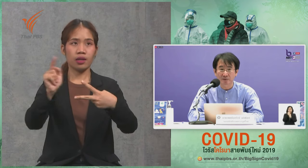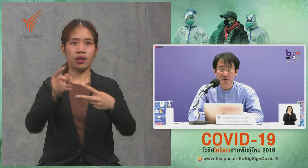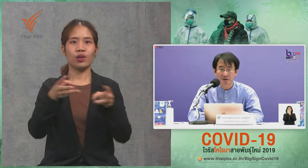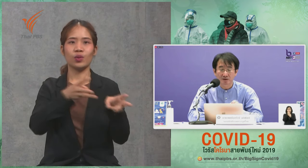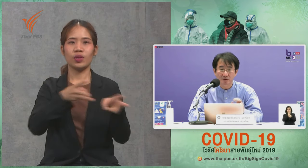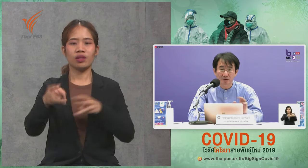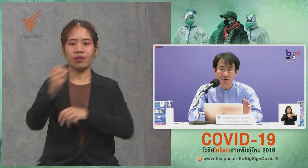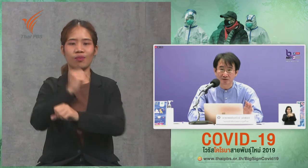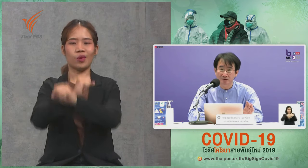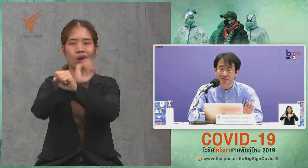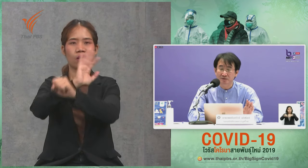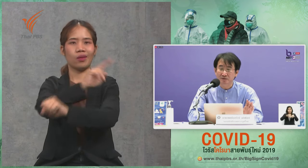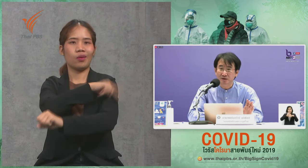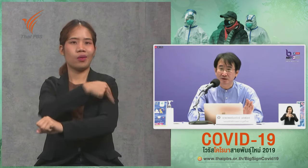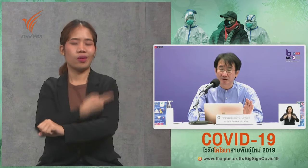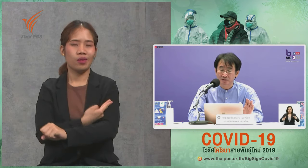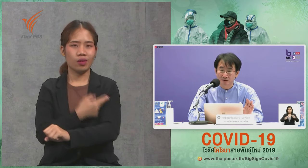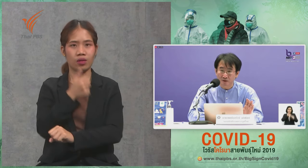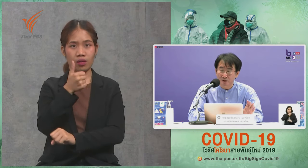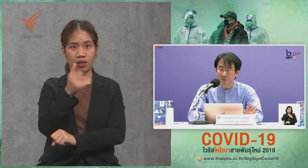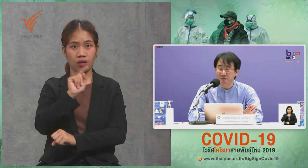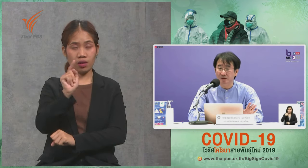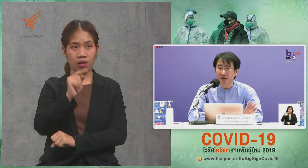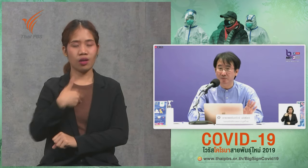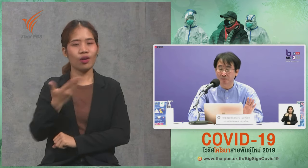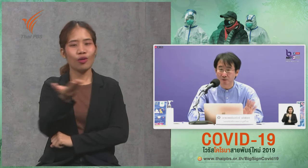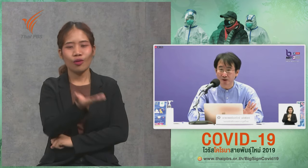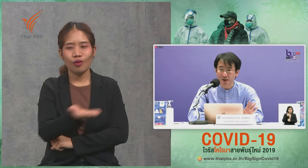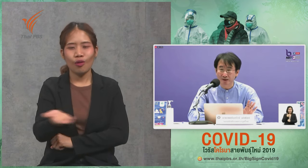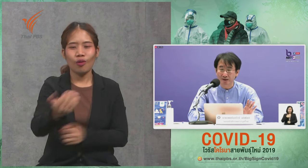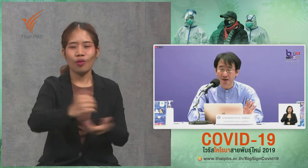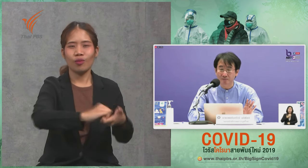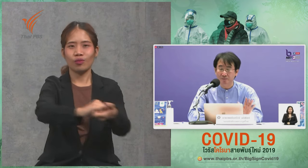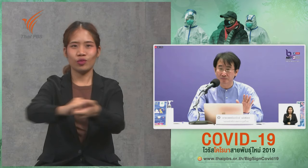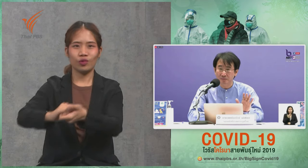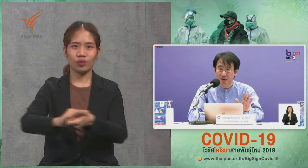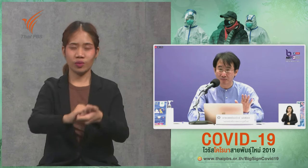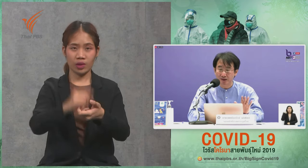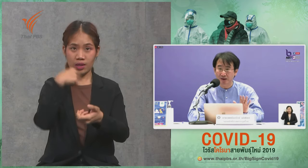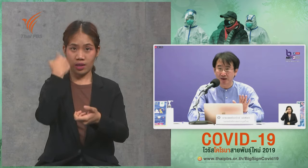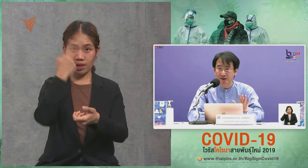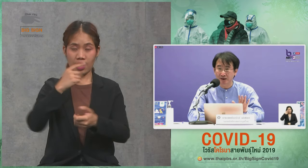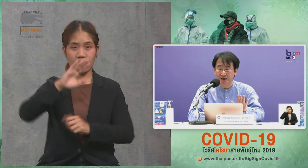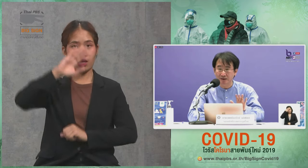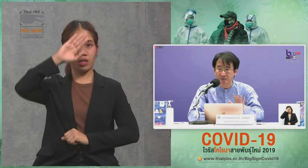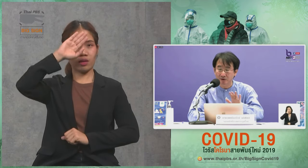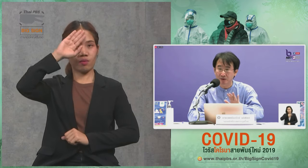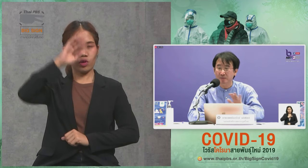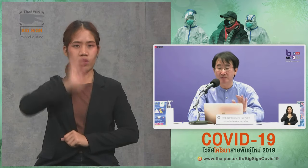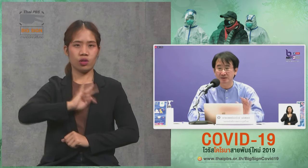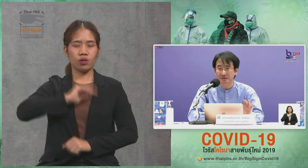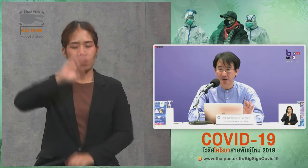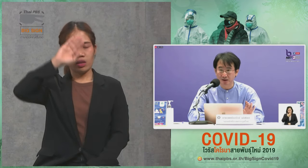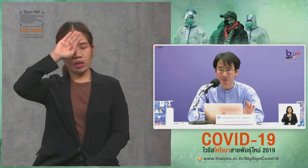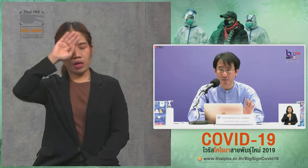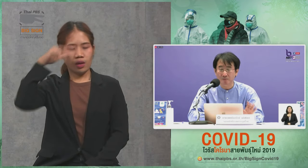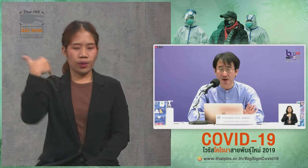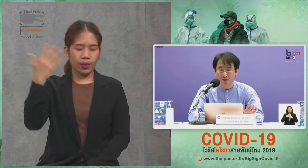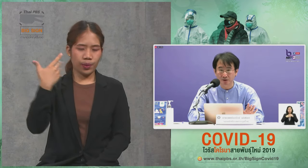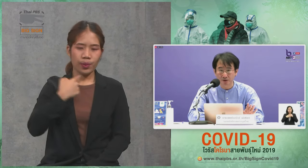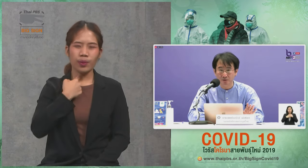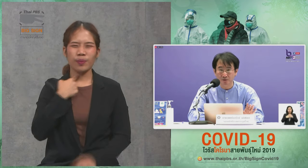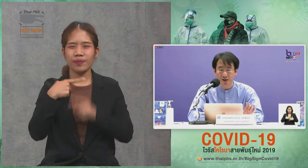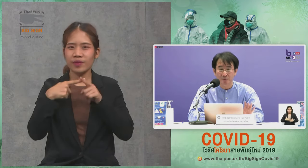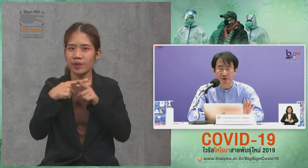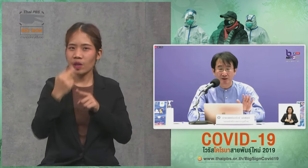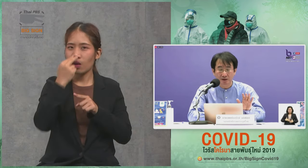ญนะครับก็คือขอความร่วมมือให้ผู้ป่วยเนี่ยนะครับ ถ้ามีอาการไข้ไอเจ็บคอและมีปอดเสี่ยงเข้ามาพบ